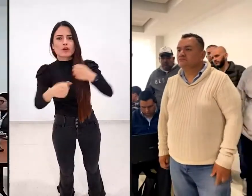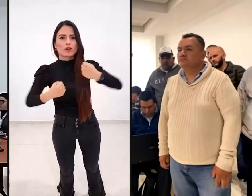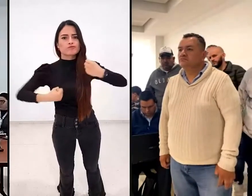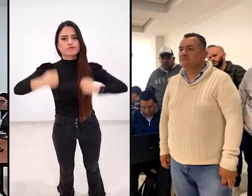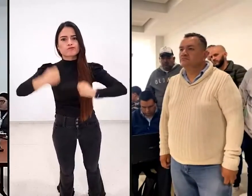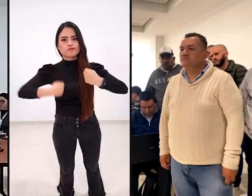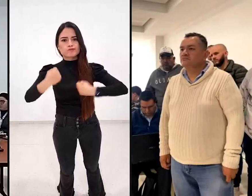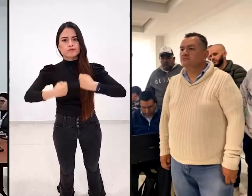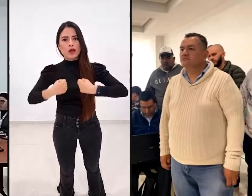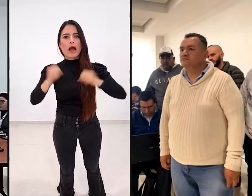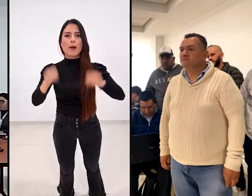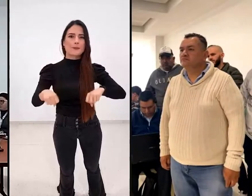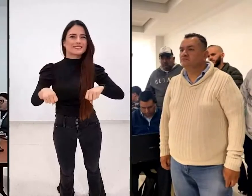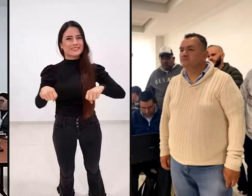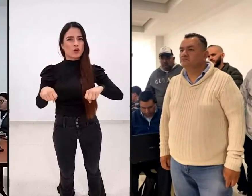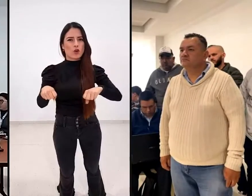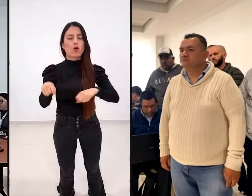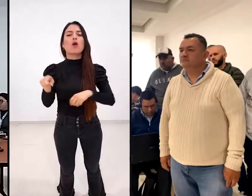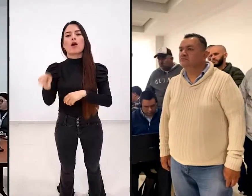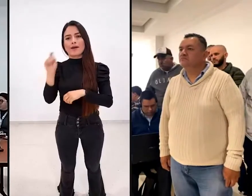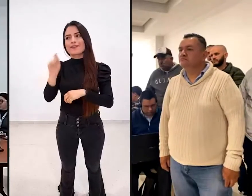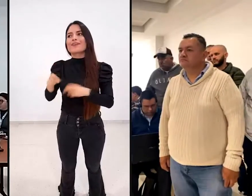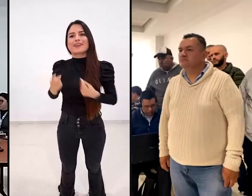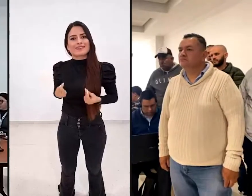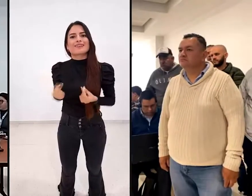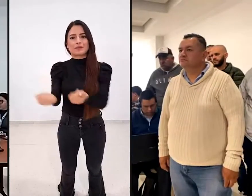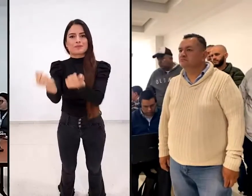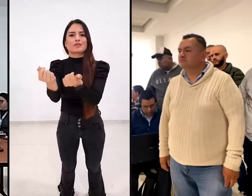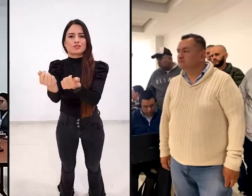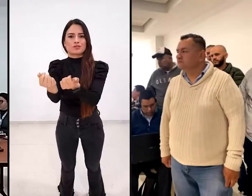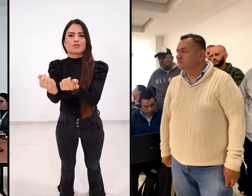y siempre